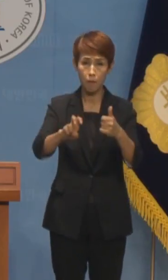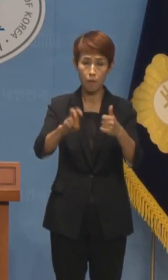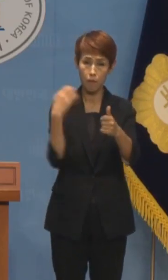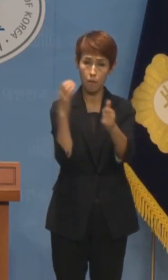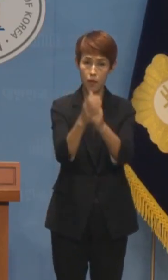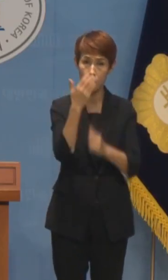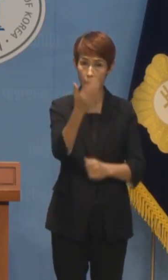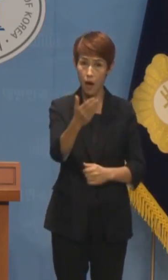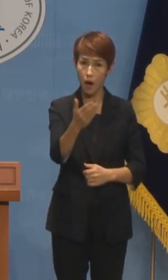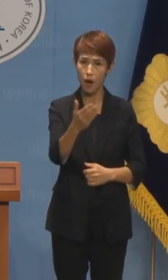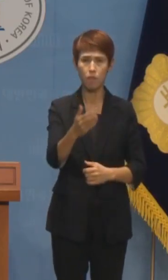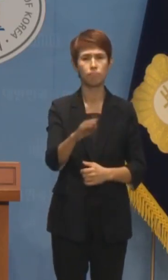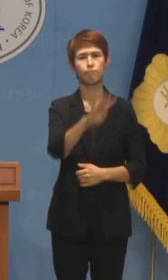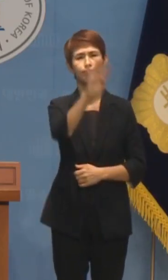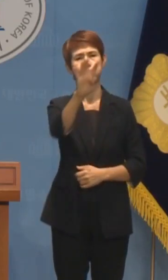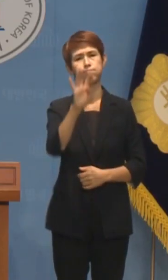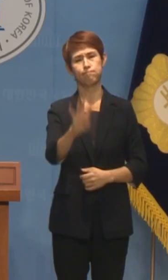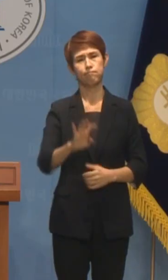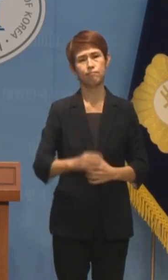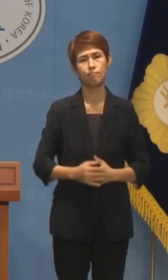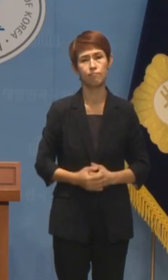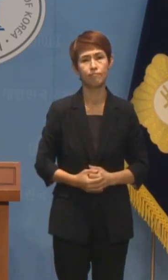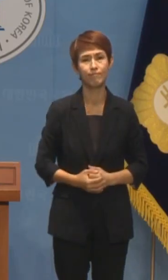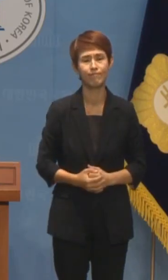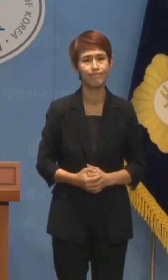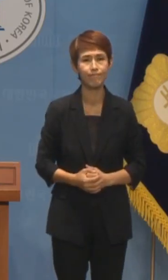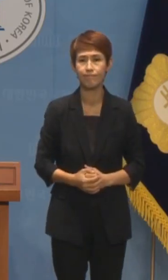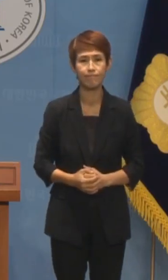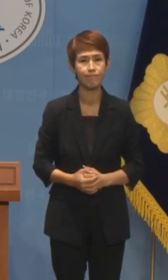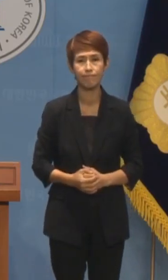직무를 성실히 수행할 수 있겠습니까?